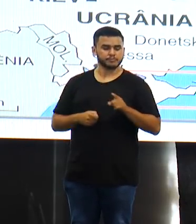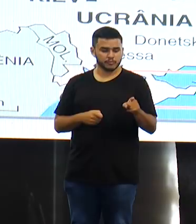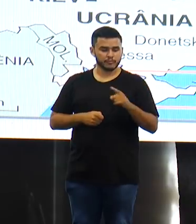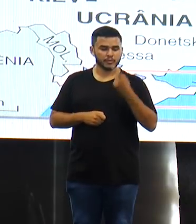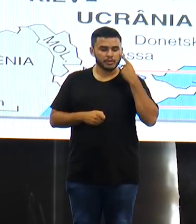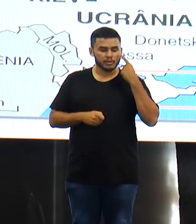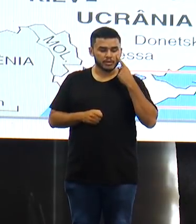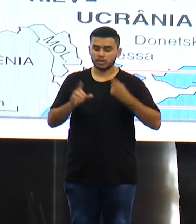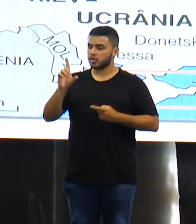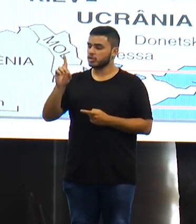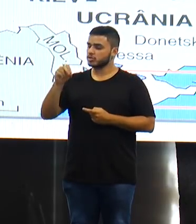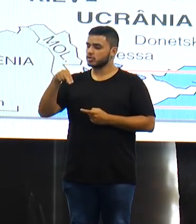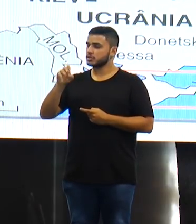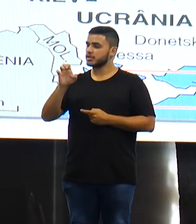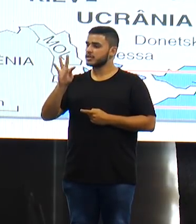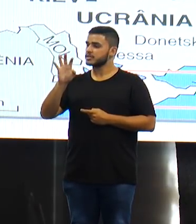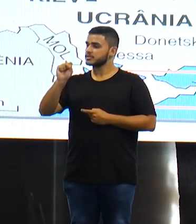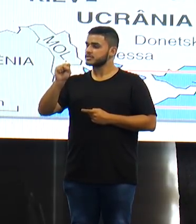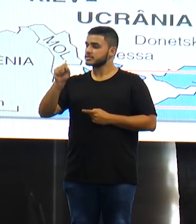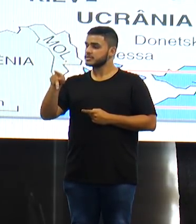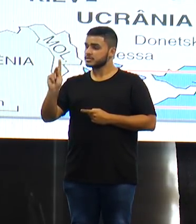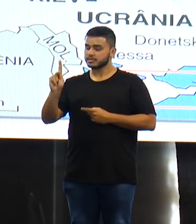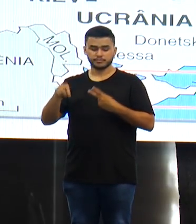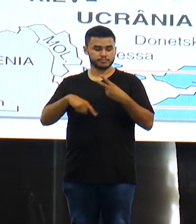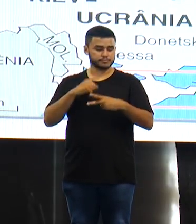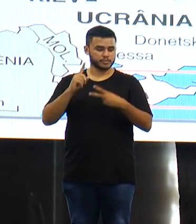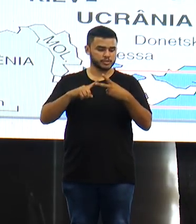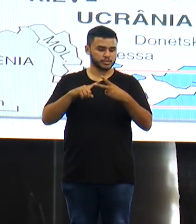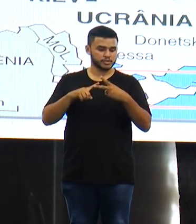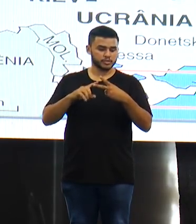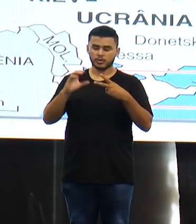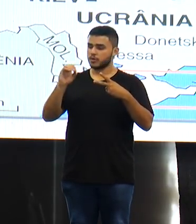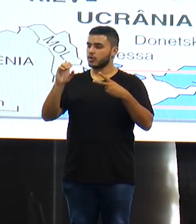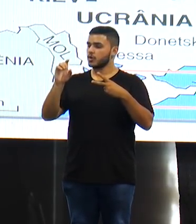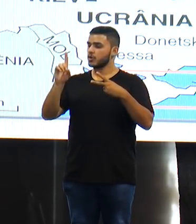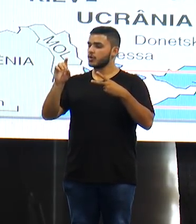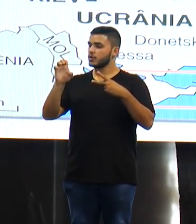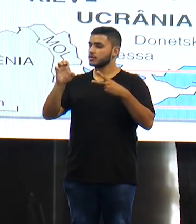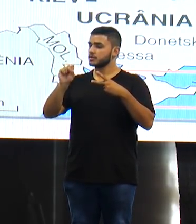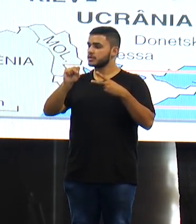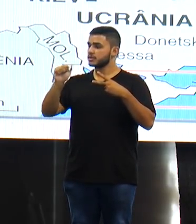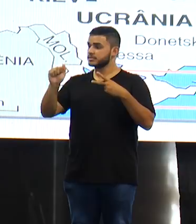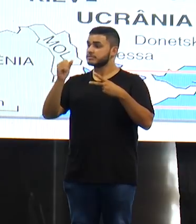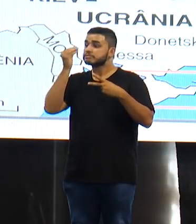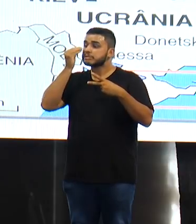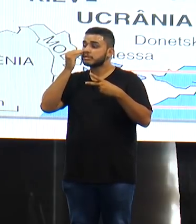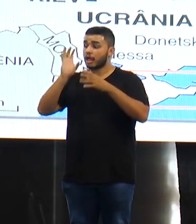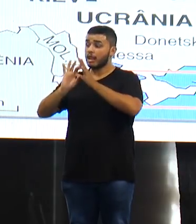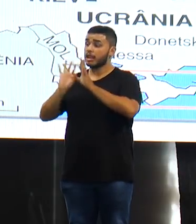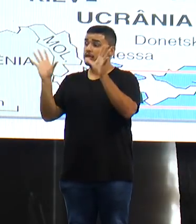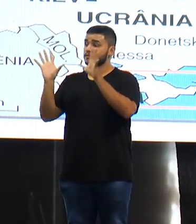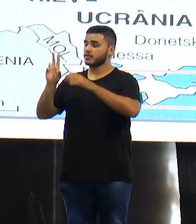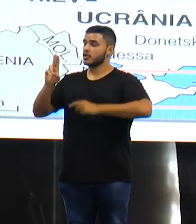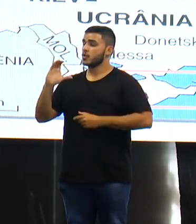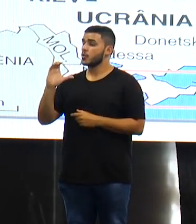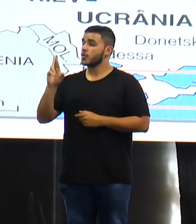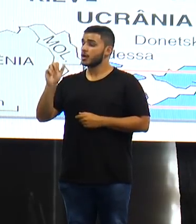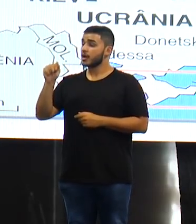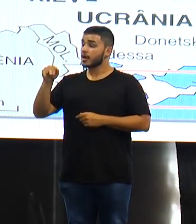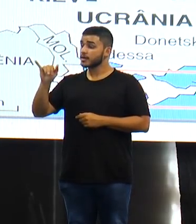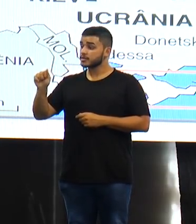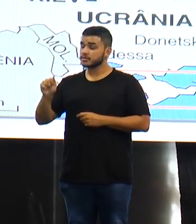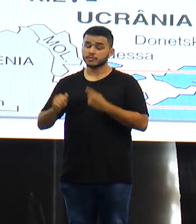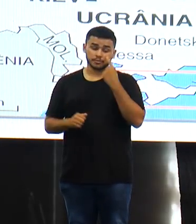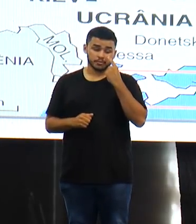separatista contra o governo da Ucrânia. Aliás, a Ucrânia teve eleições agora, né? Há 15 dias, 20 dias atrás, aonde